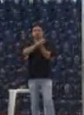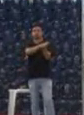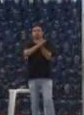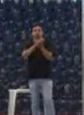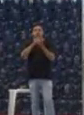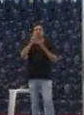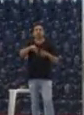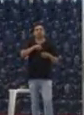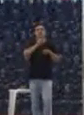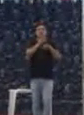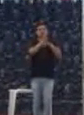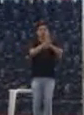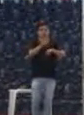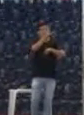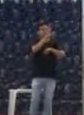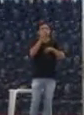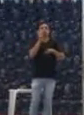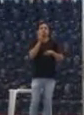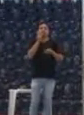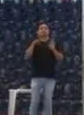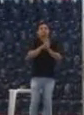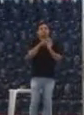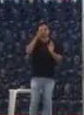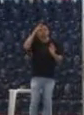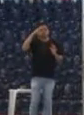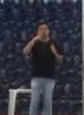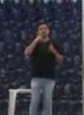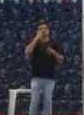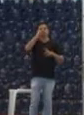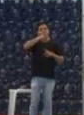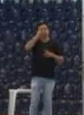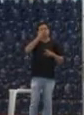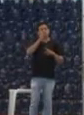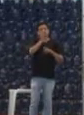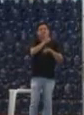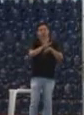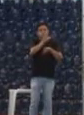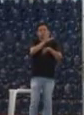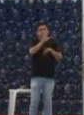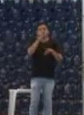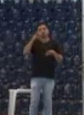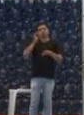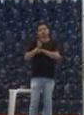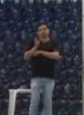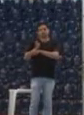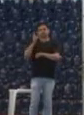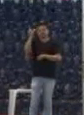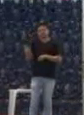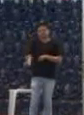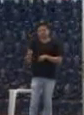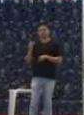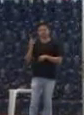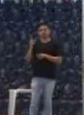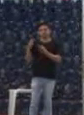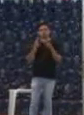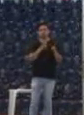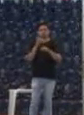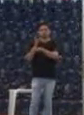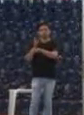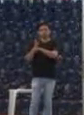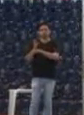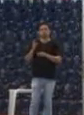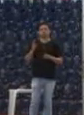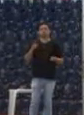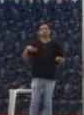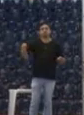regional de polícia em torres grande tem alguém aí